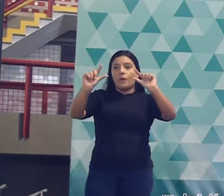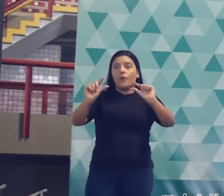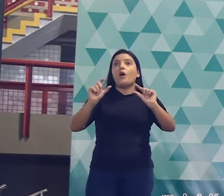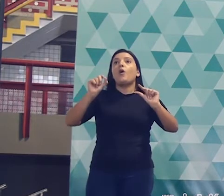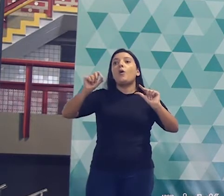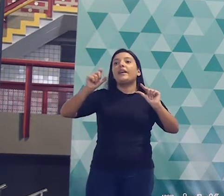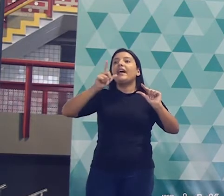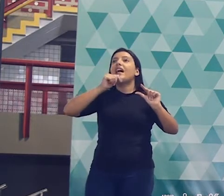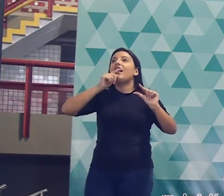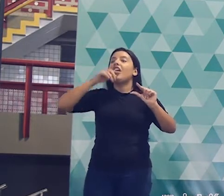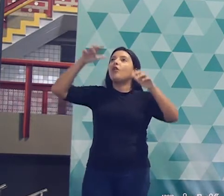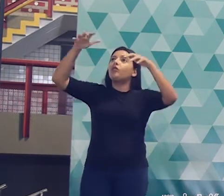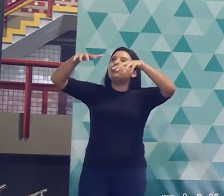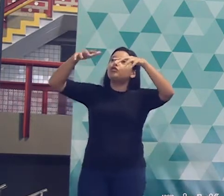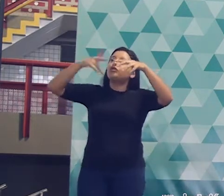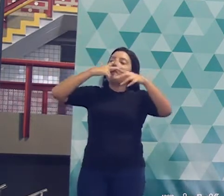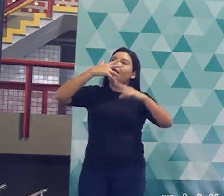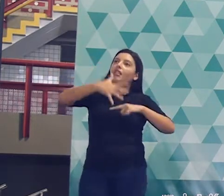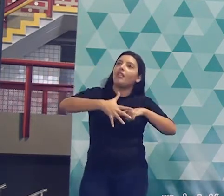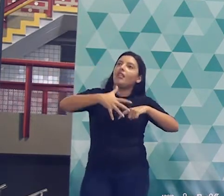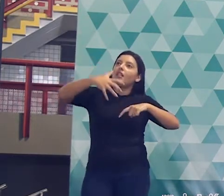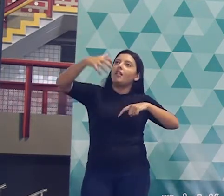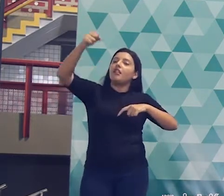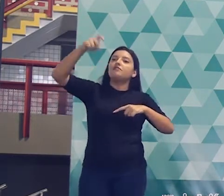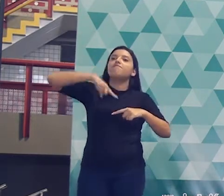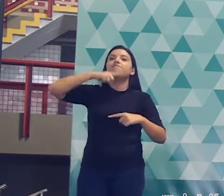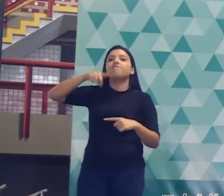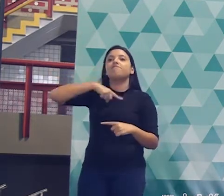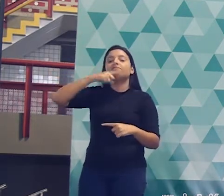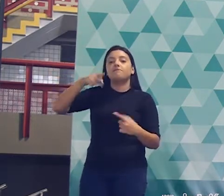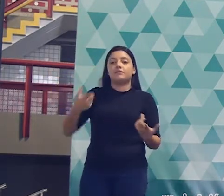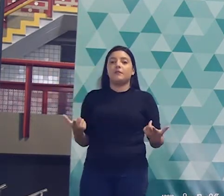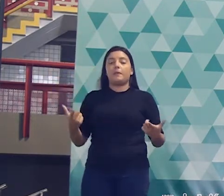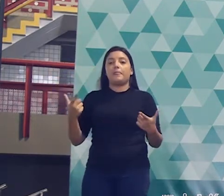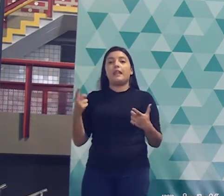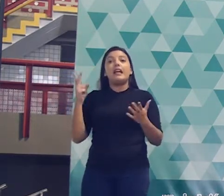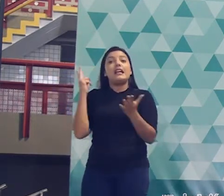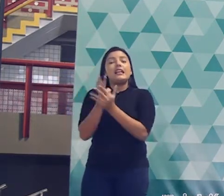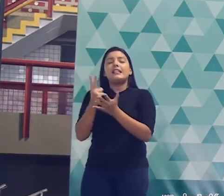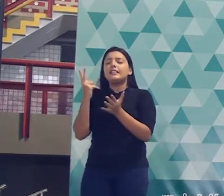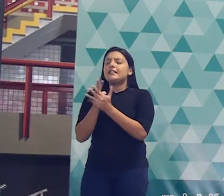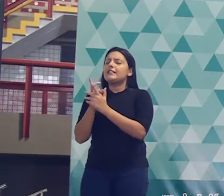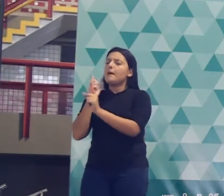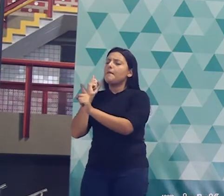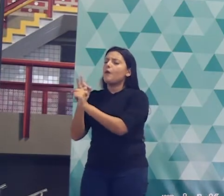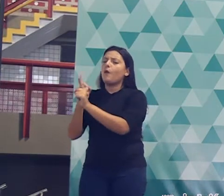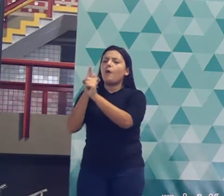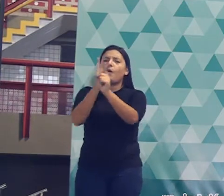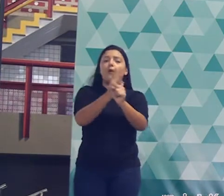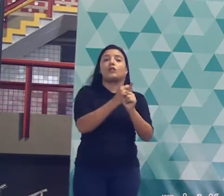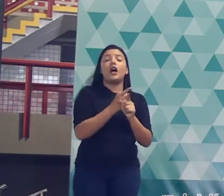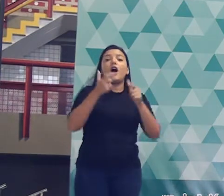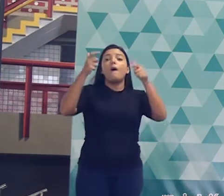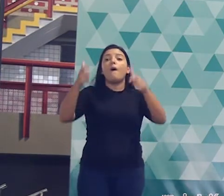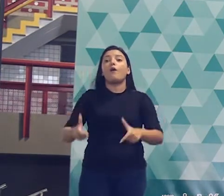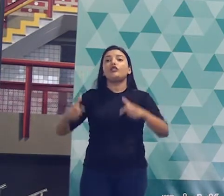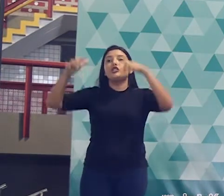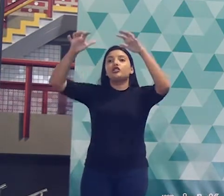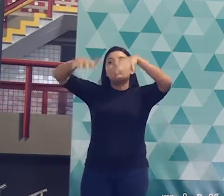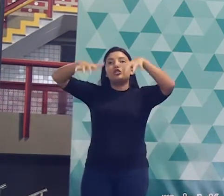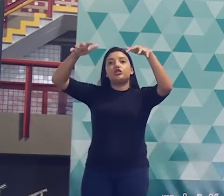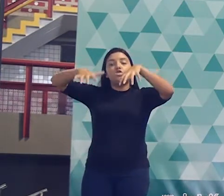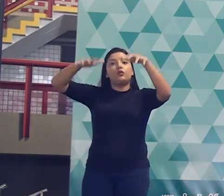Beleza? Esse ácido, o H2CO3, ele é encontrado em toda a chuva do planeta. Só que em locais que tem uma grande concentração